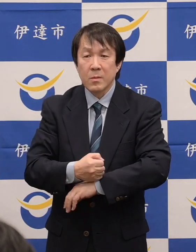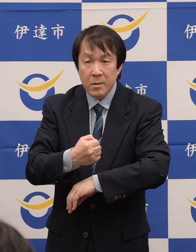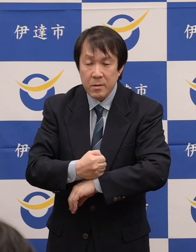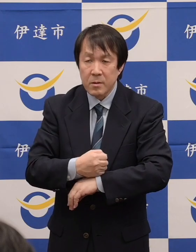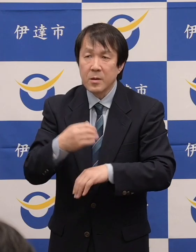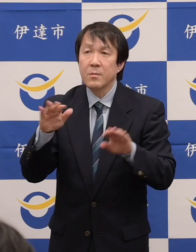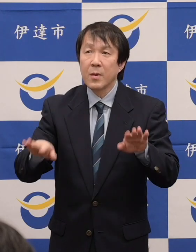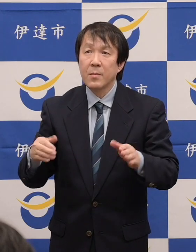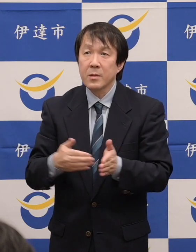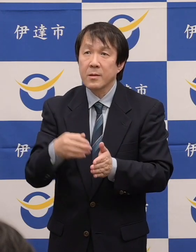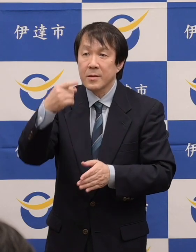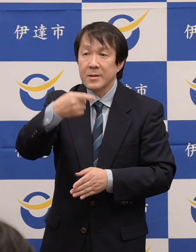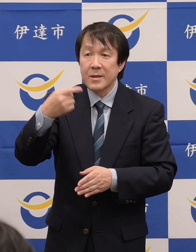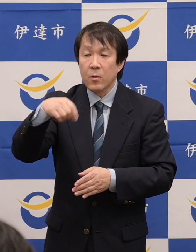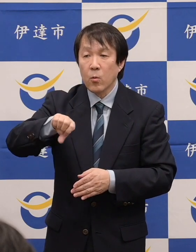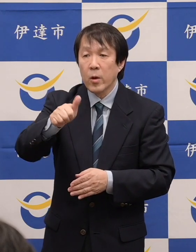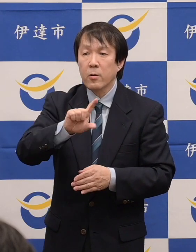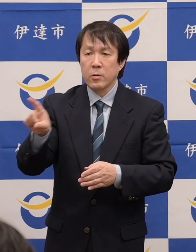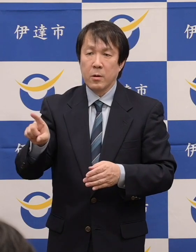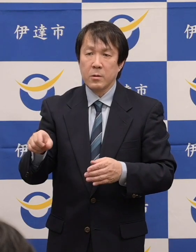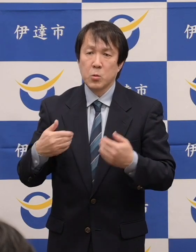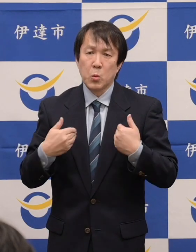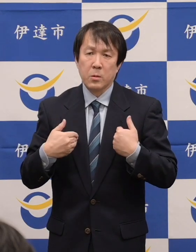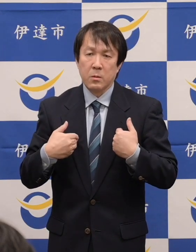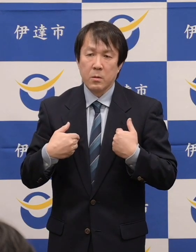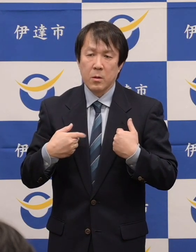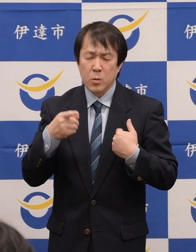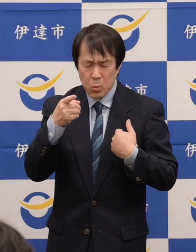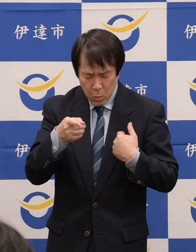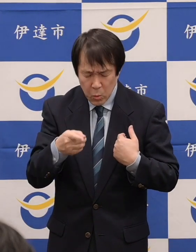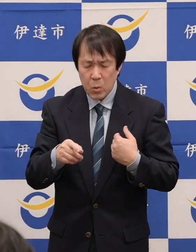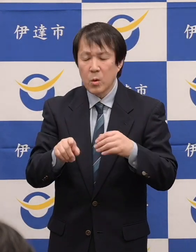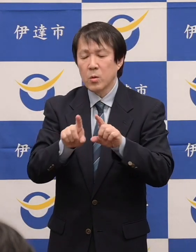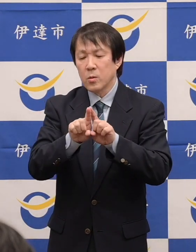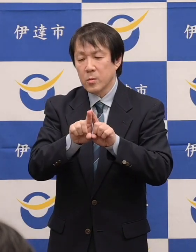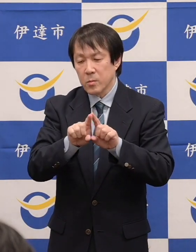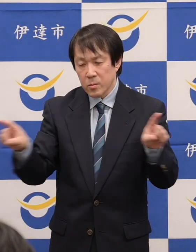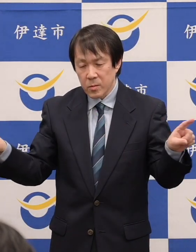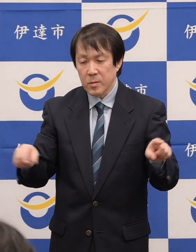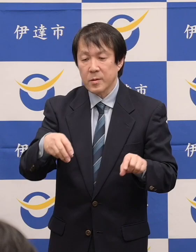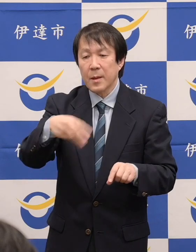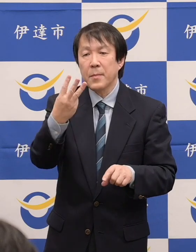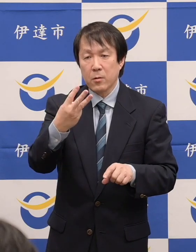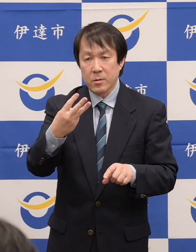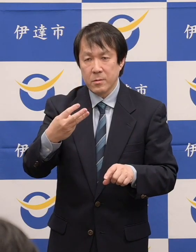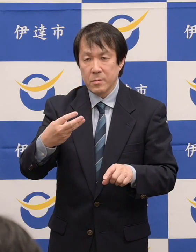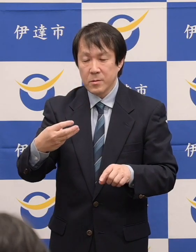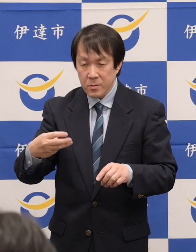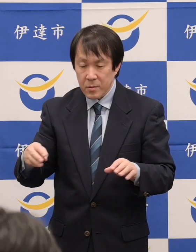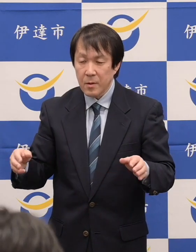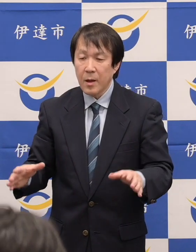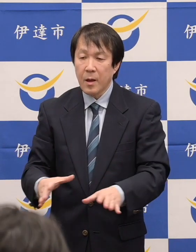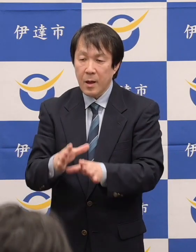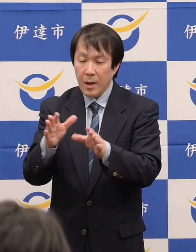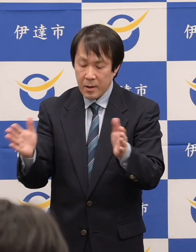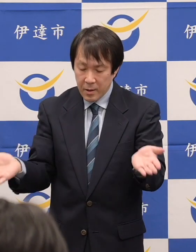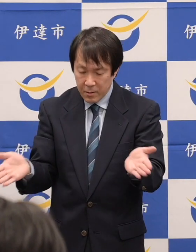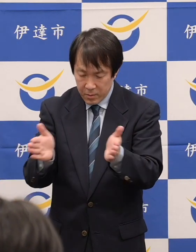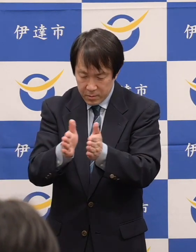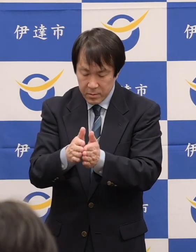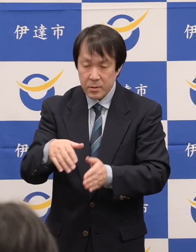円かかったのを300円に統一しまして900円ということにしてまいります。それから